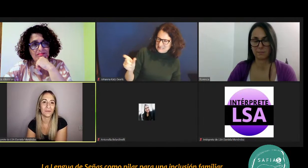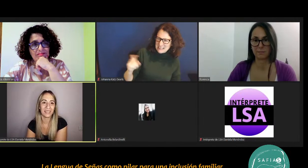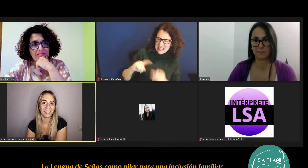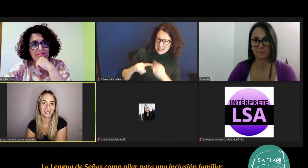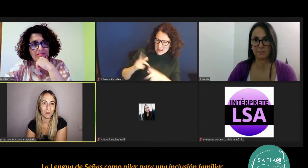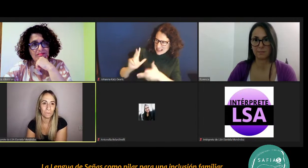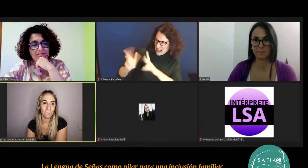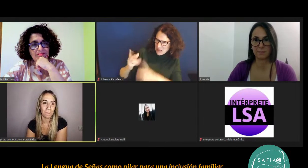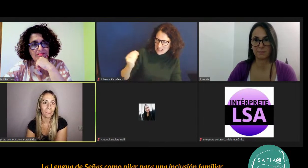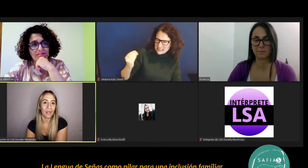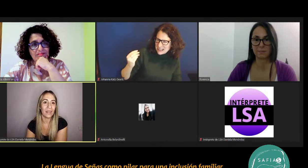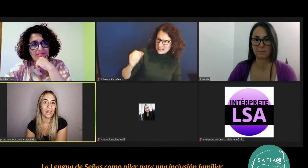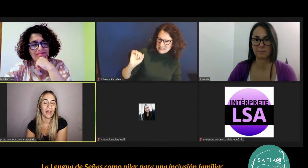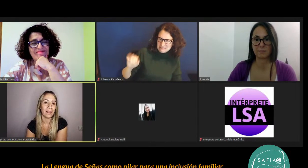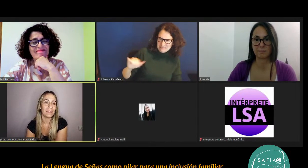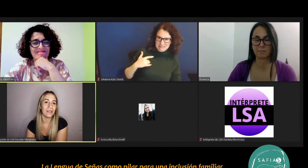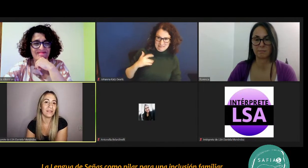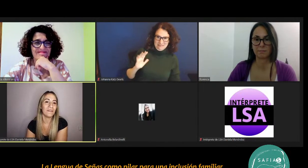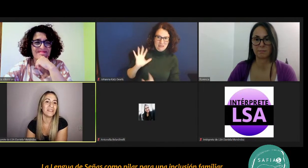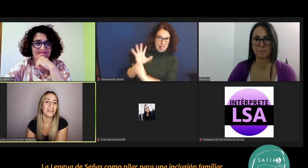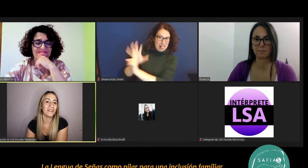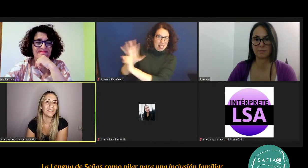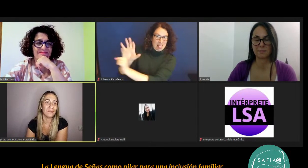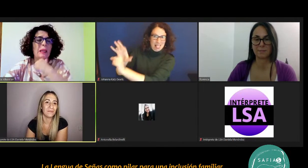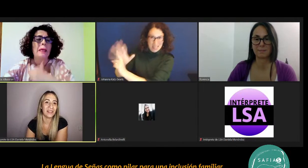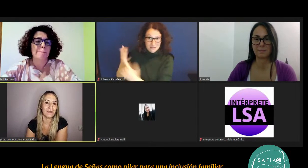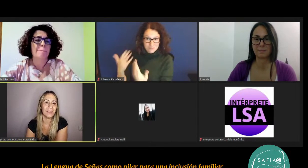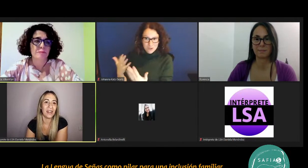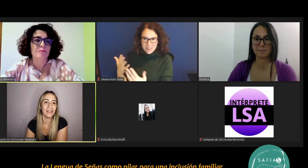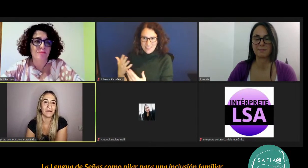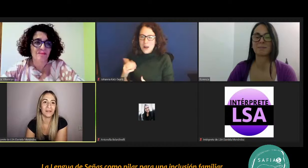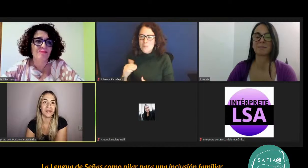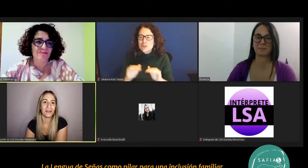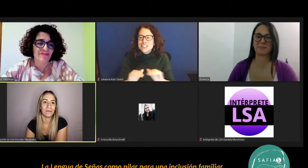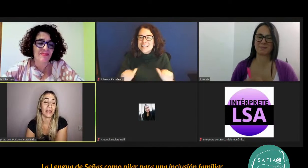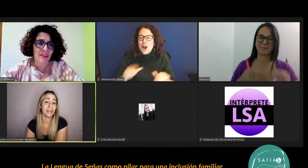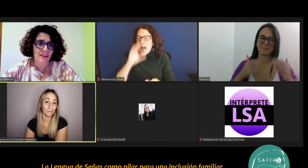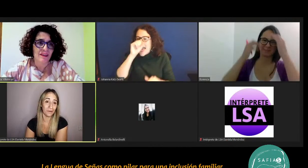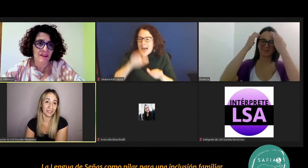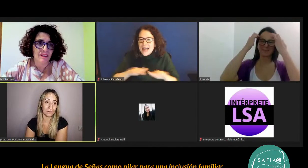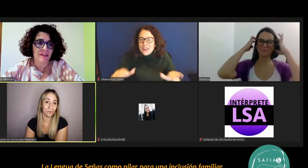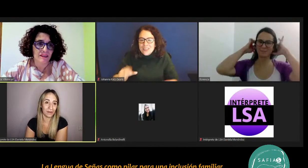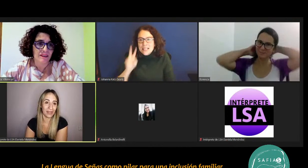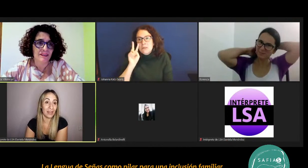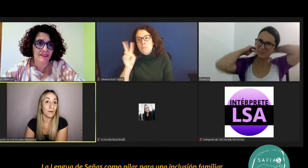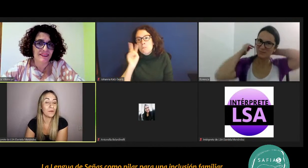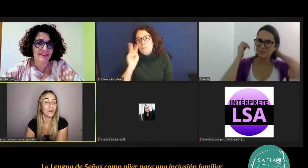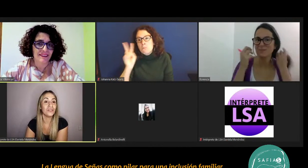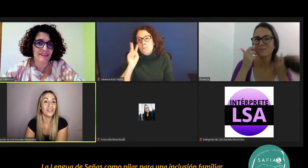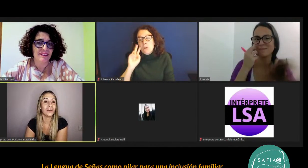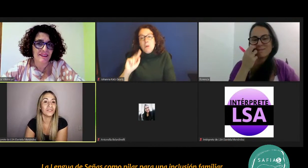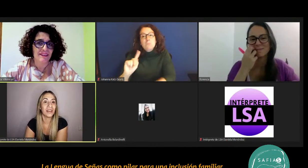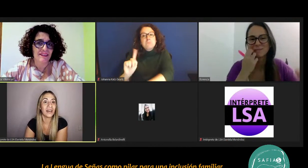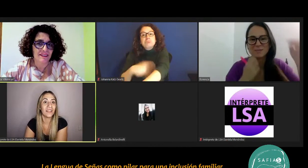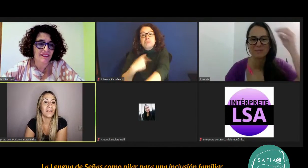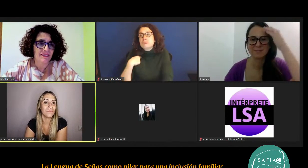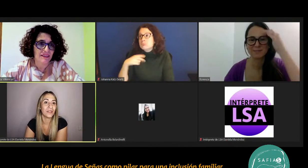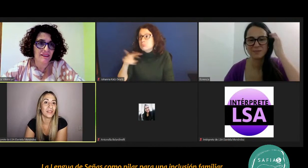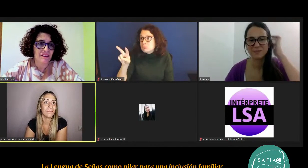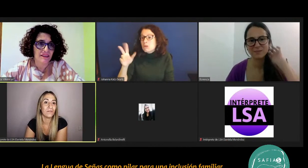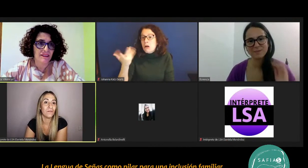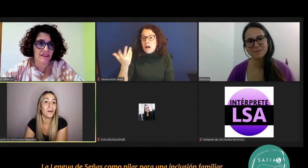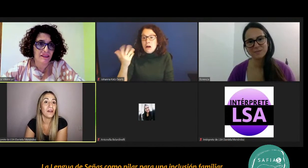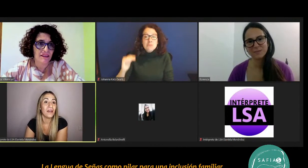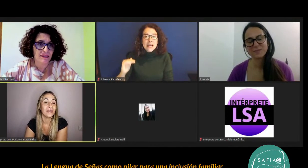un intérprete, ¿sí? A diferencia de otras personas que miran al intérprete y hasta le pueden hacer burla. Pero los chicos en jardín,